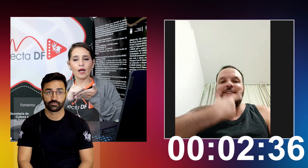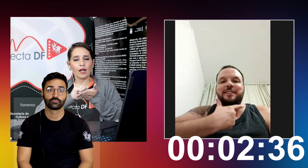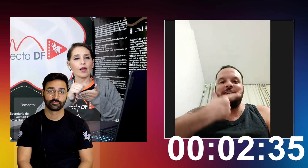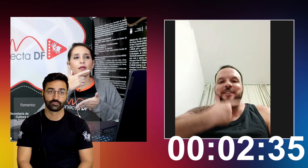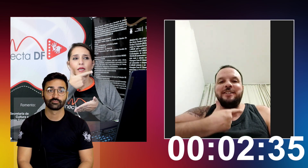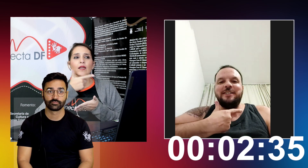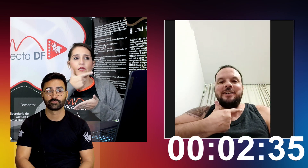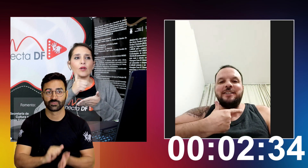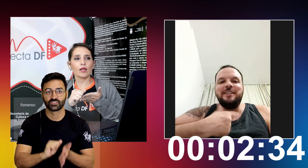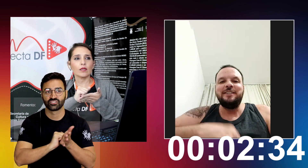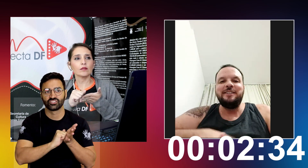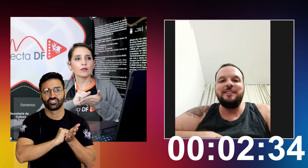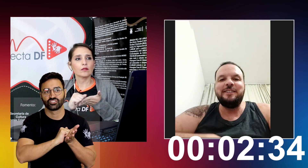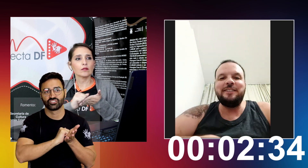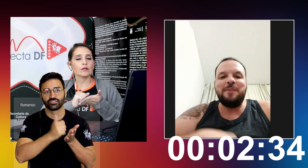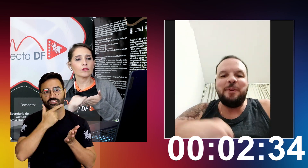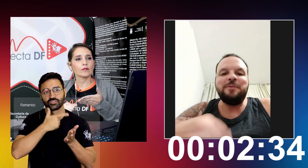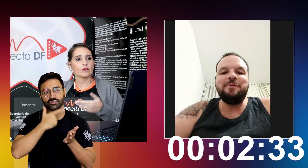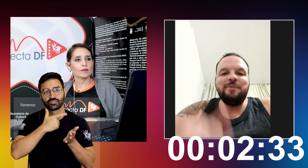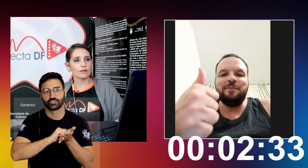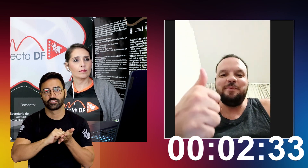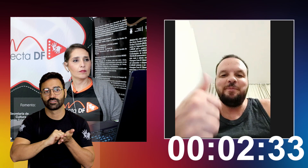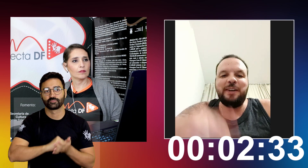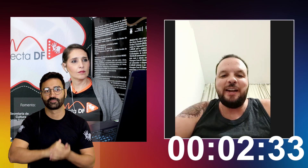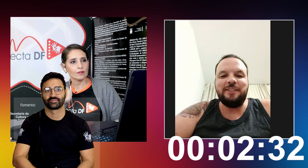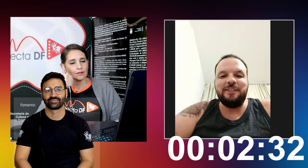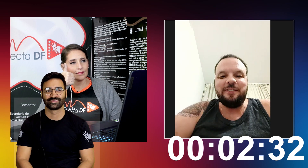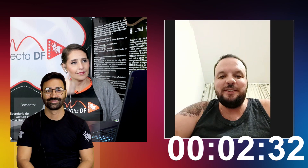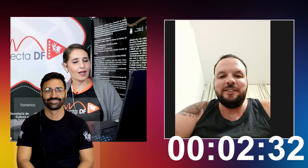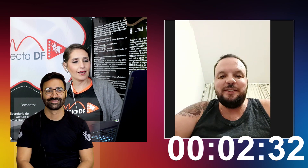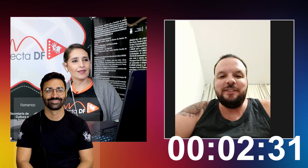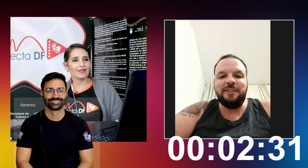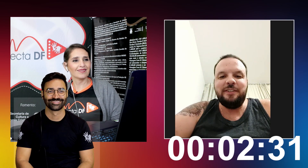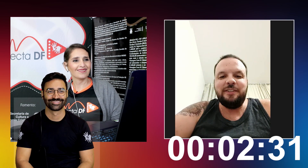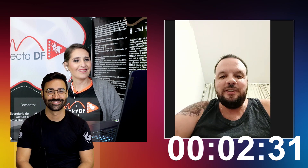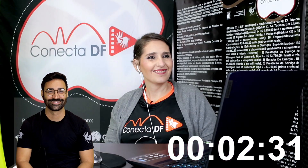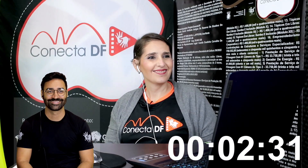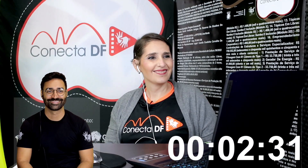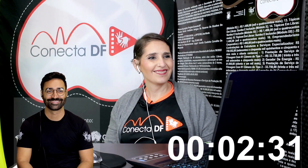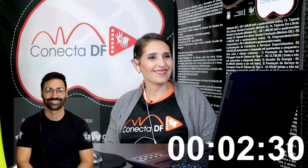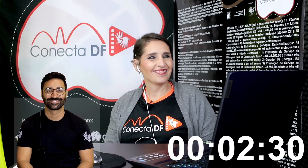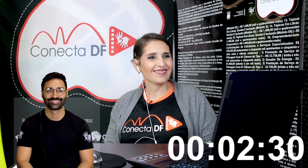É, ralar. Queijo ralado. Obrigado. Nada.